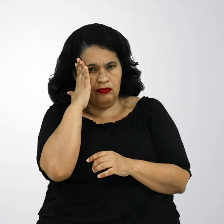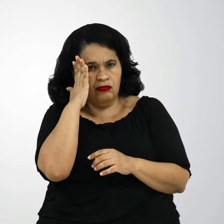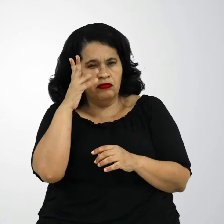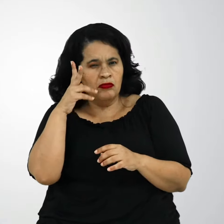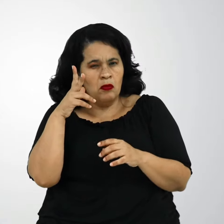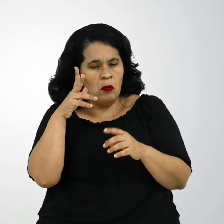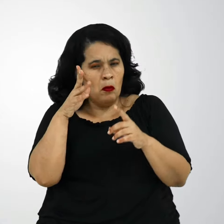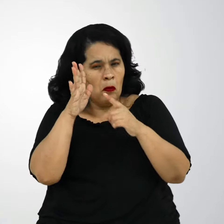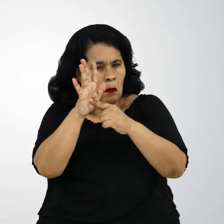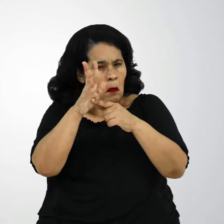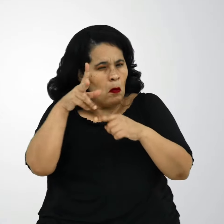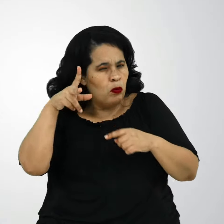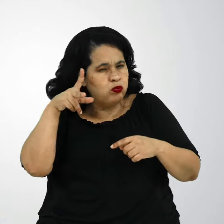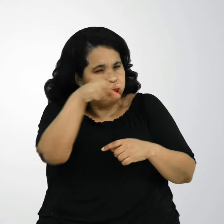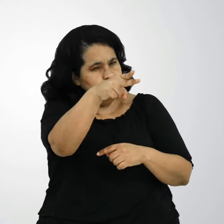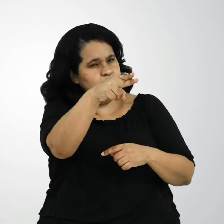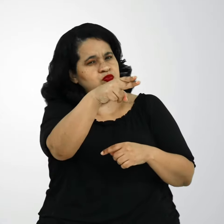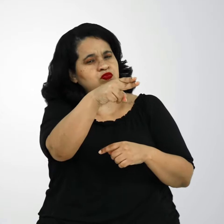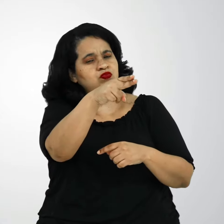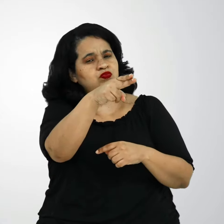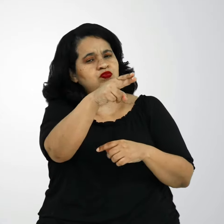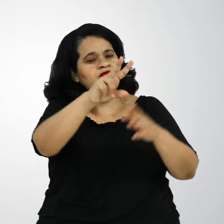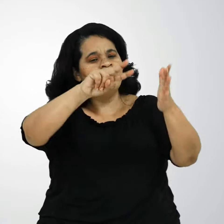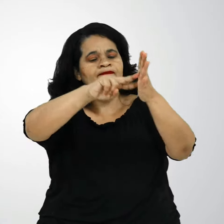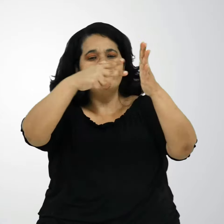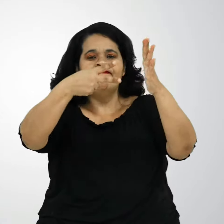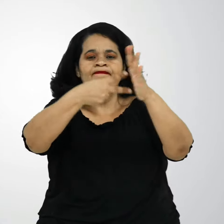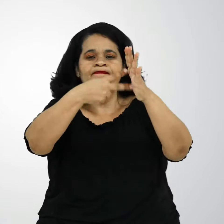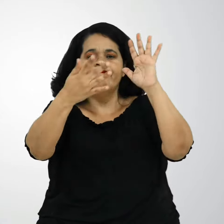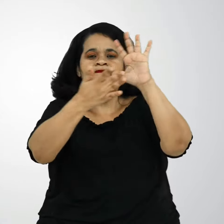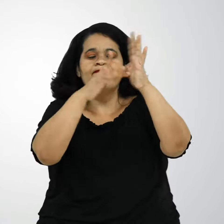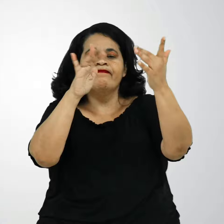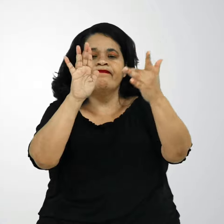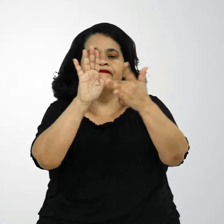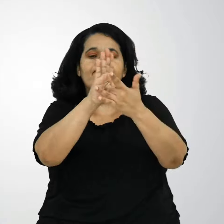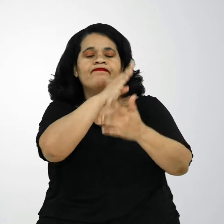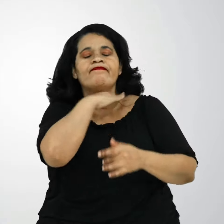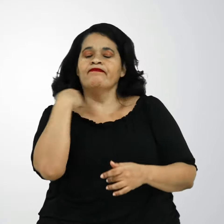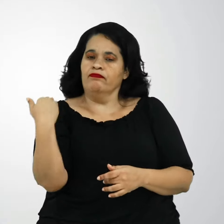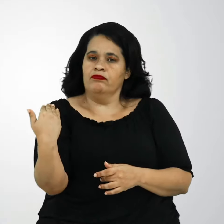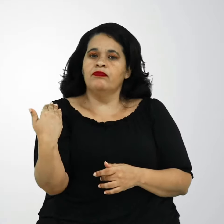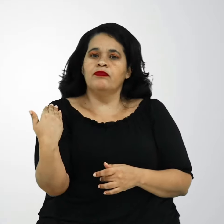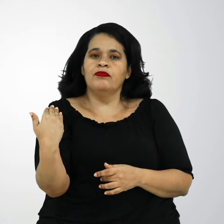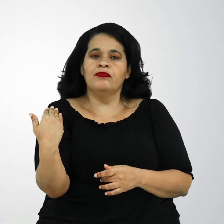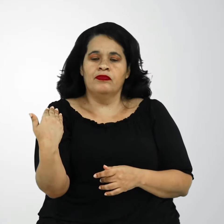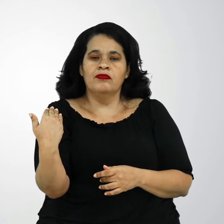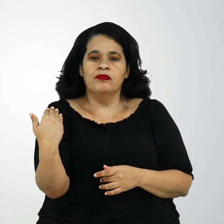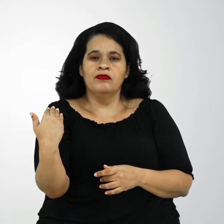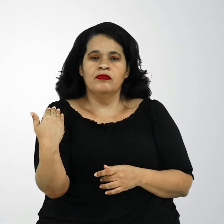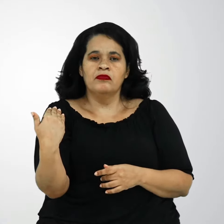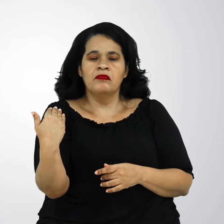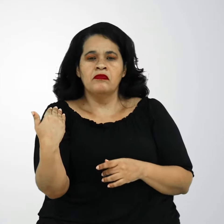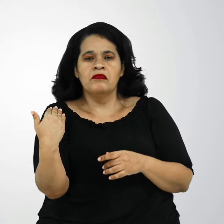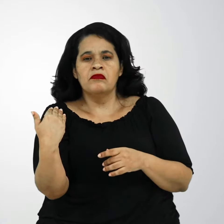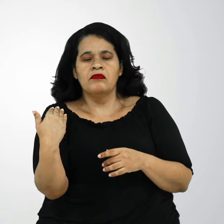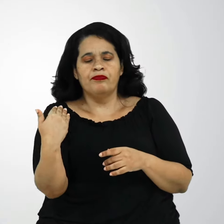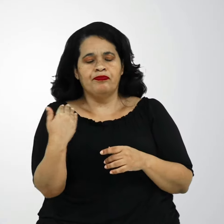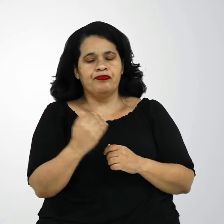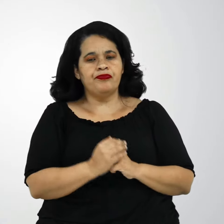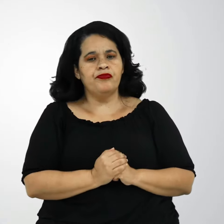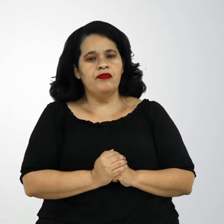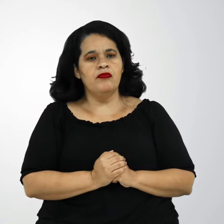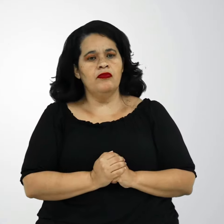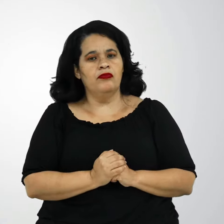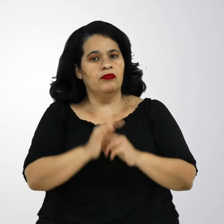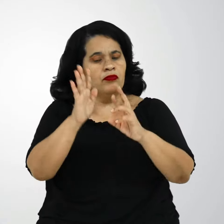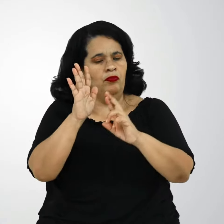foi cortado, foi tirado do meio dos homens, né? Foi cortado da terra. Isso aconteceu por ocasião da sua morte. É